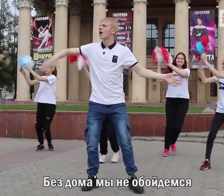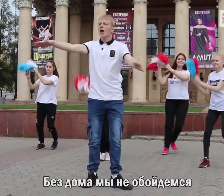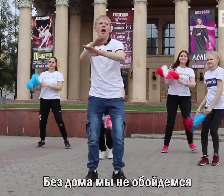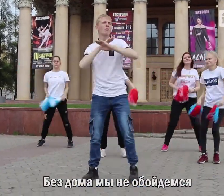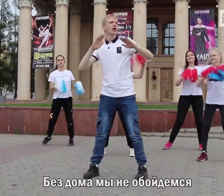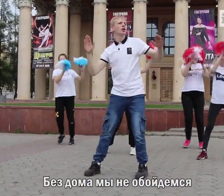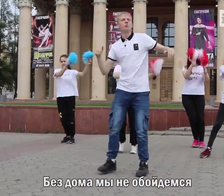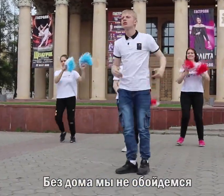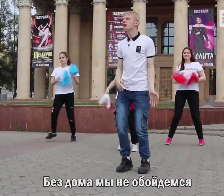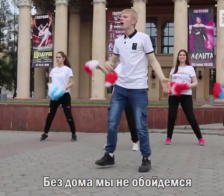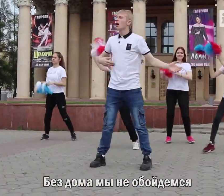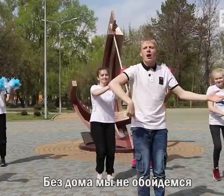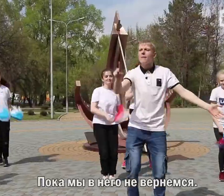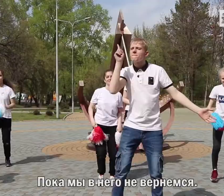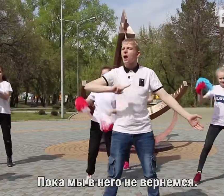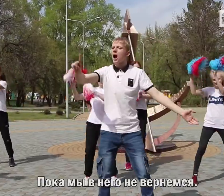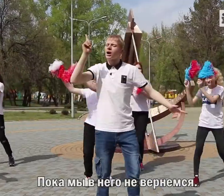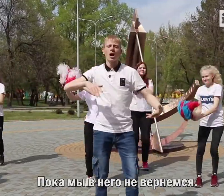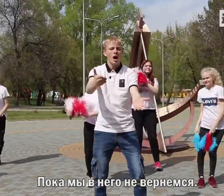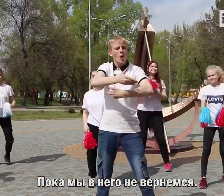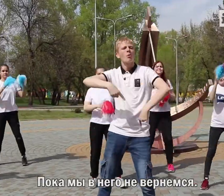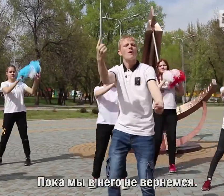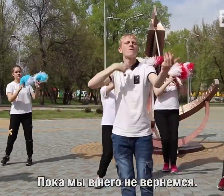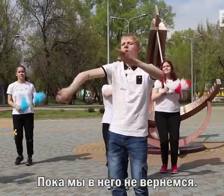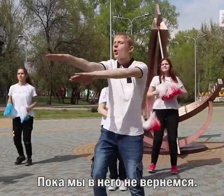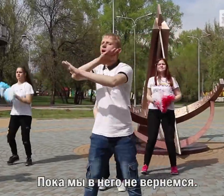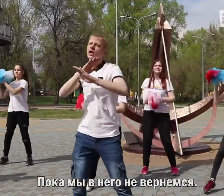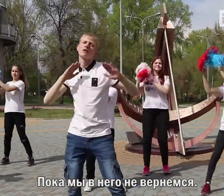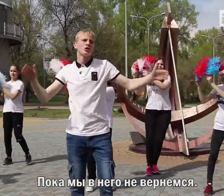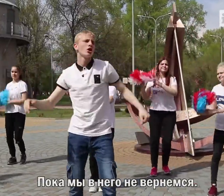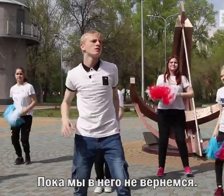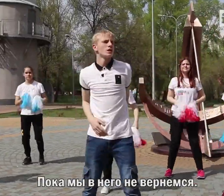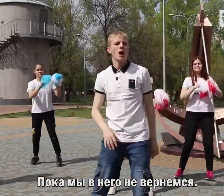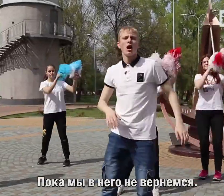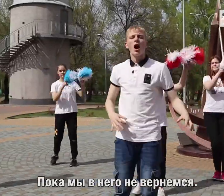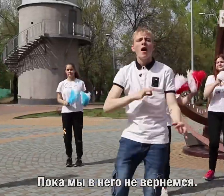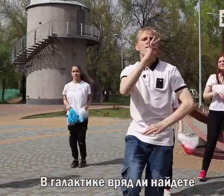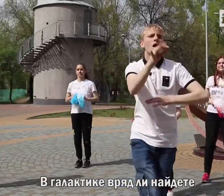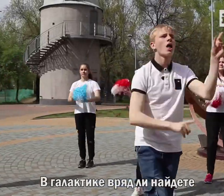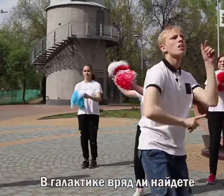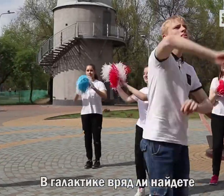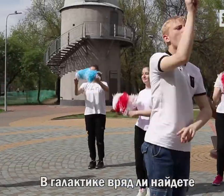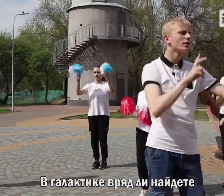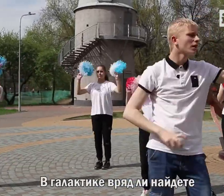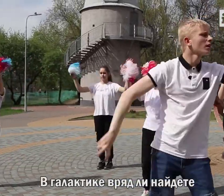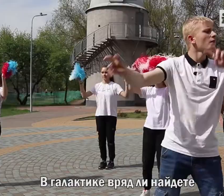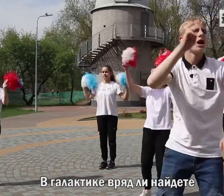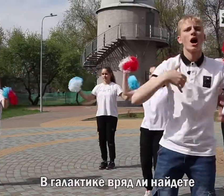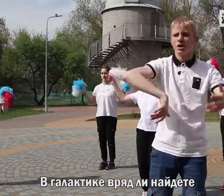не обойдемся, пока мы в него не вернемся. В галактике вряд